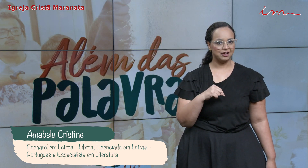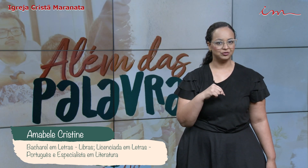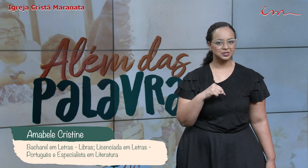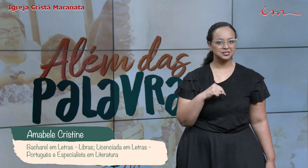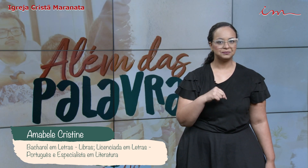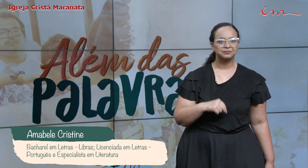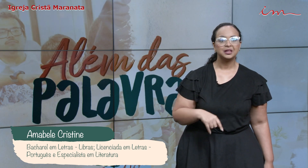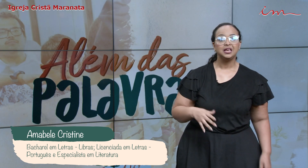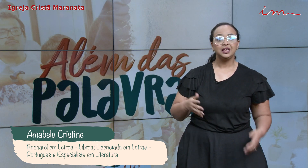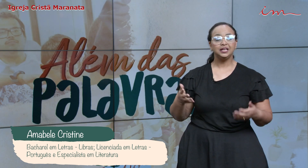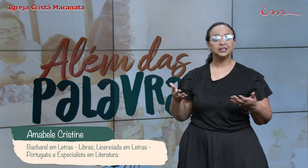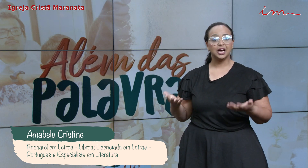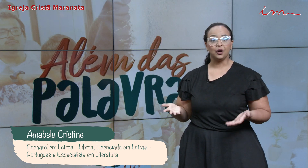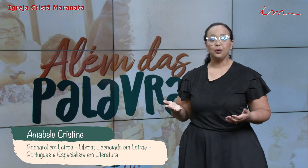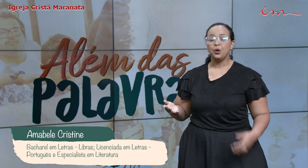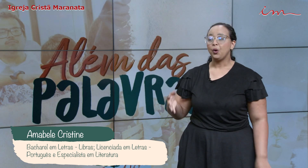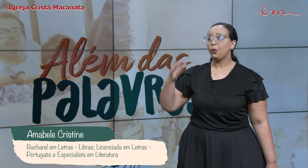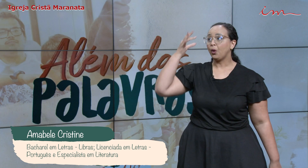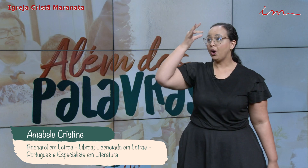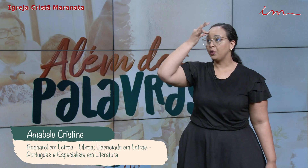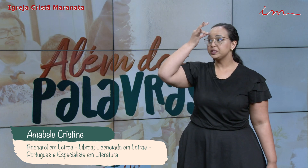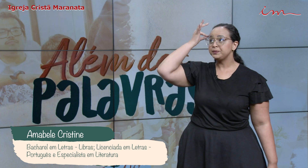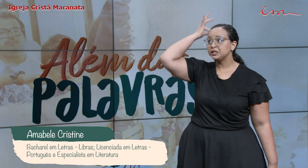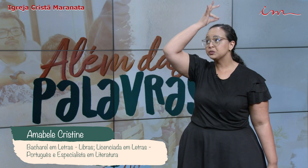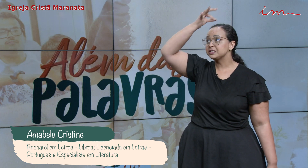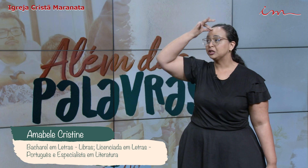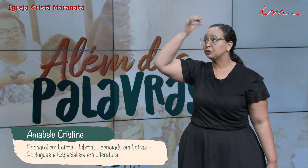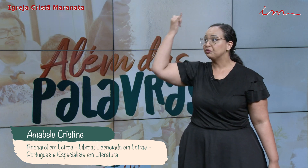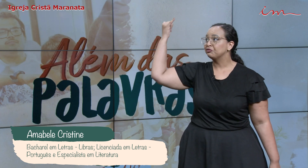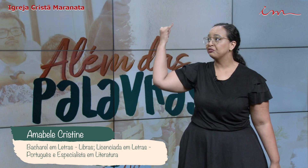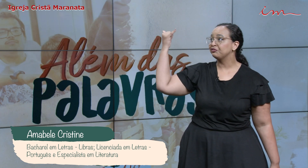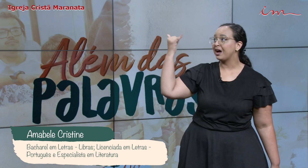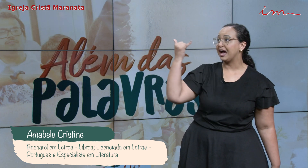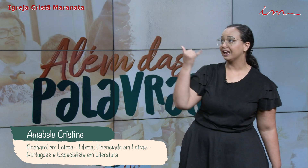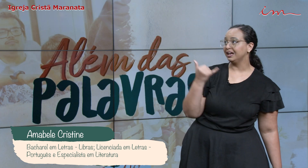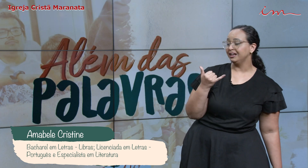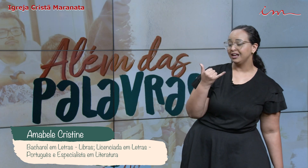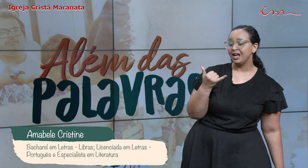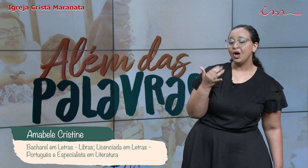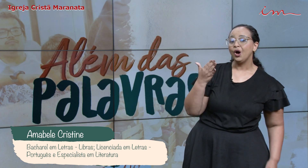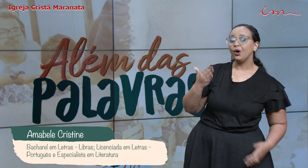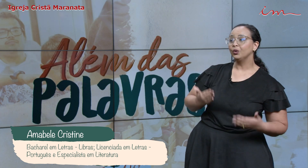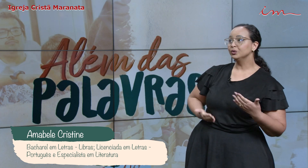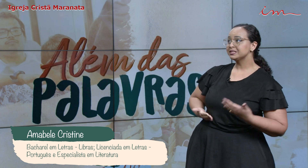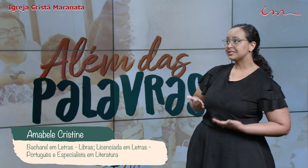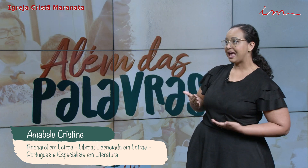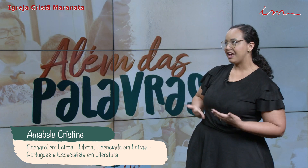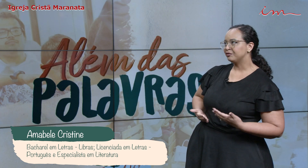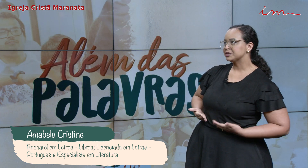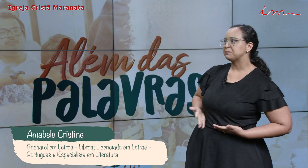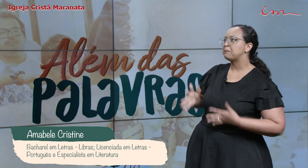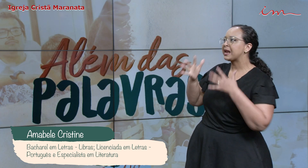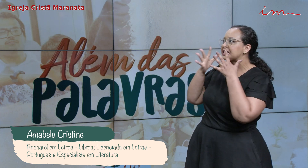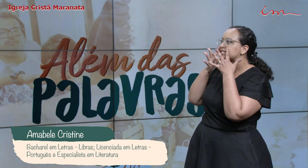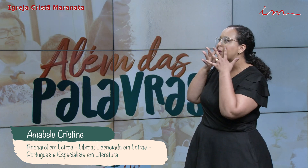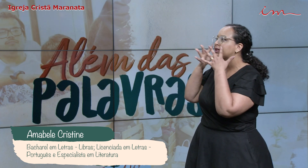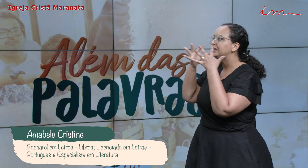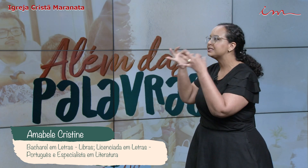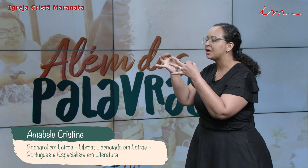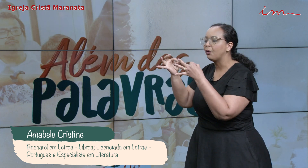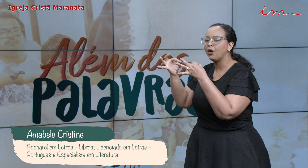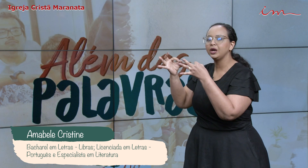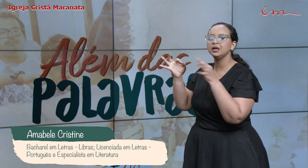esses servos. Então, ó, o Espírito Santo fala, os servos